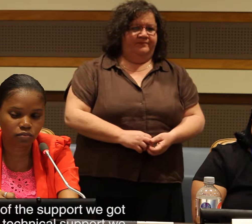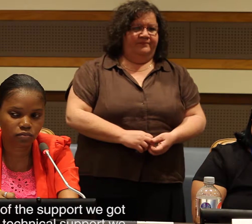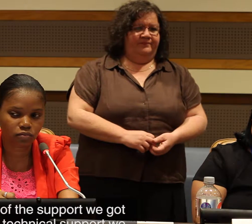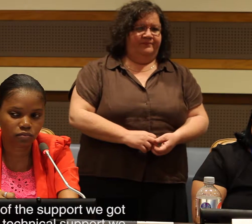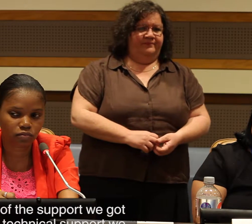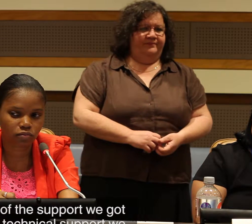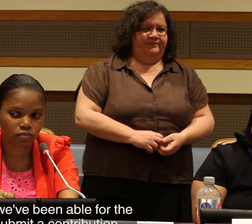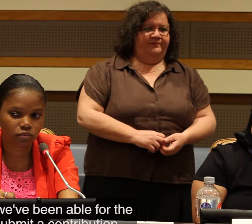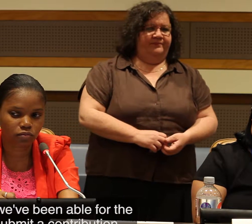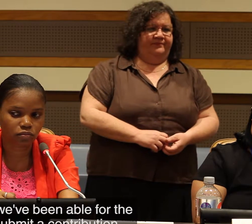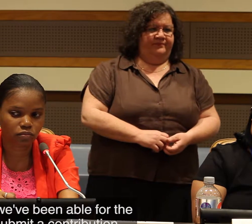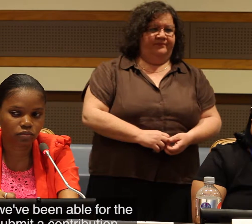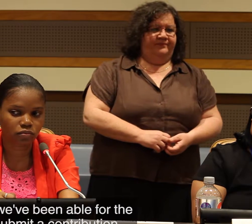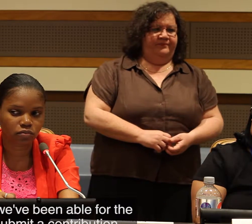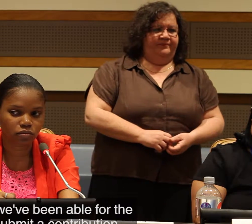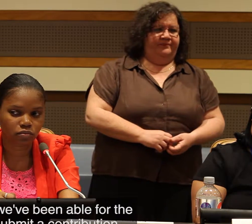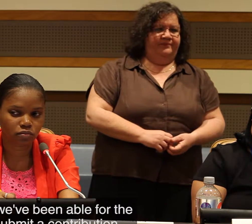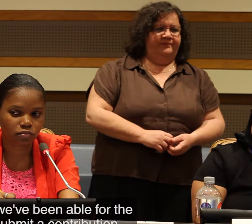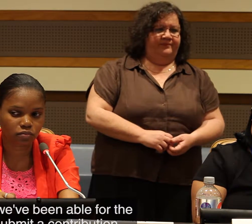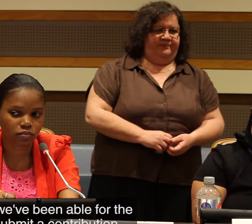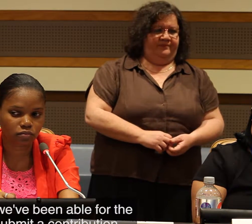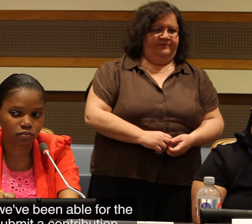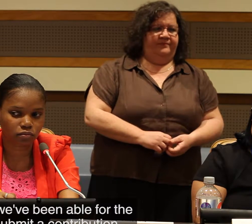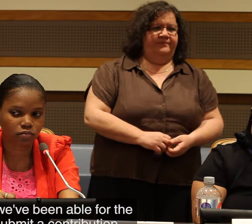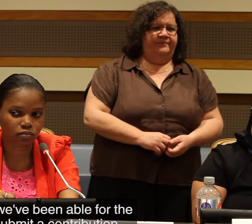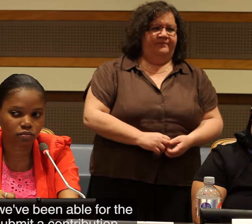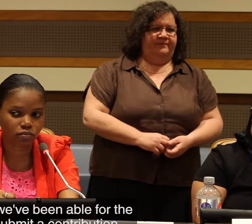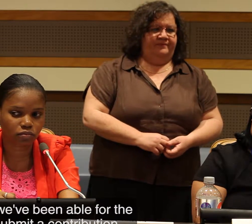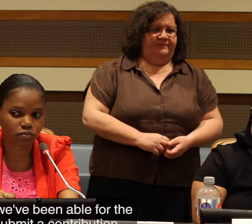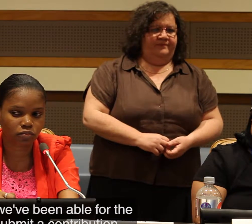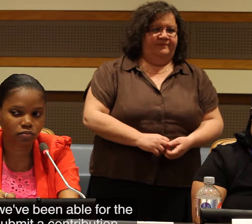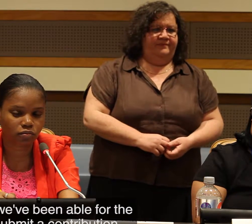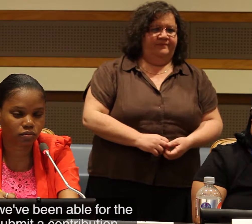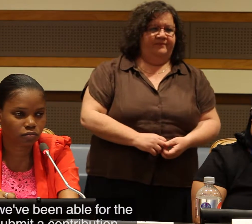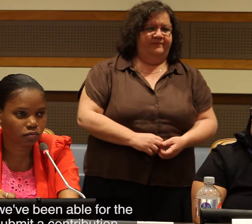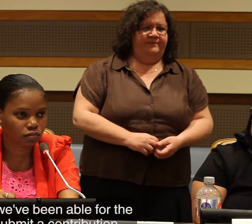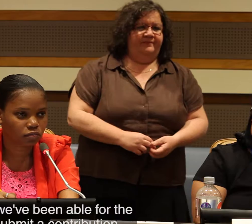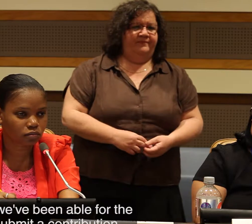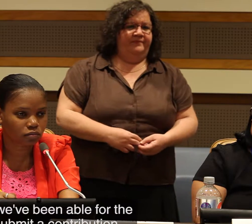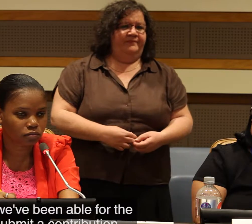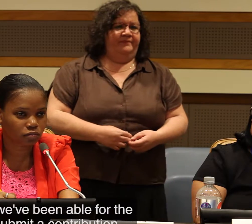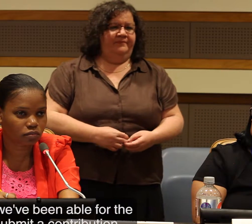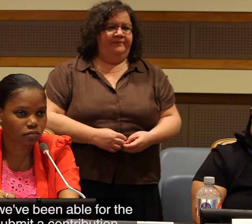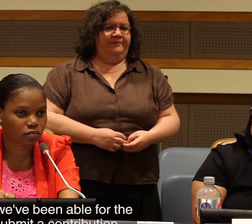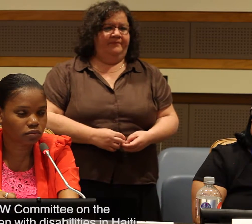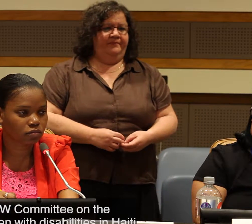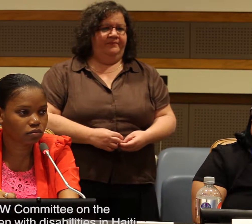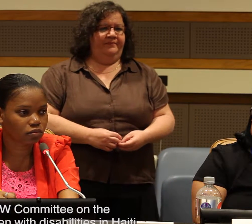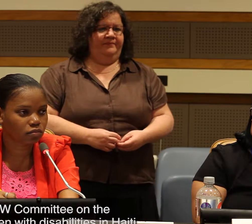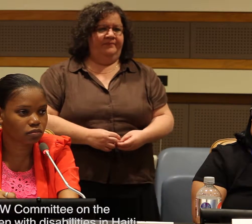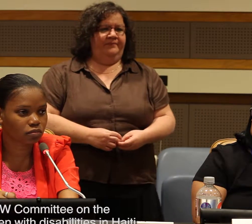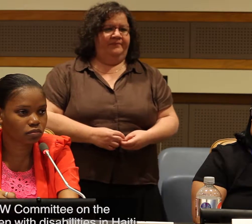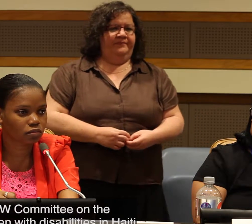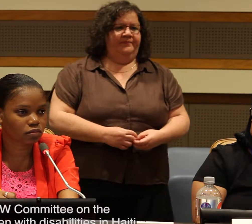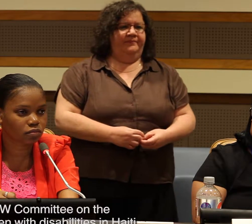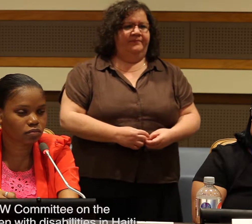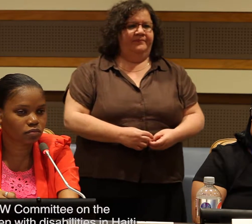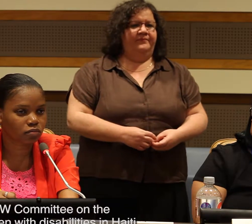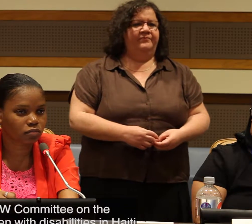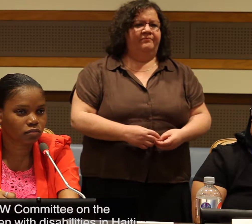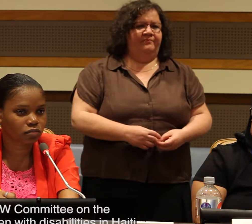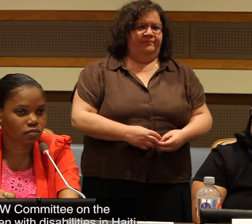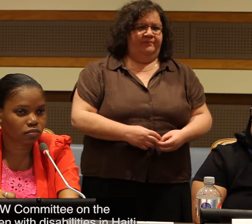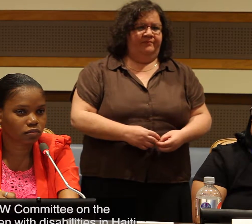technical support we got from DRF, we've been able for the first time to submit a contribution to the CEDAW committee